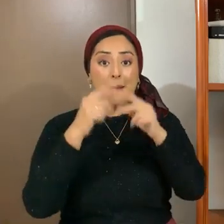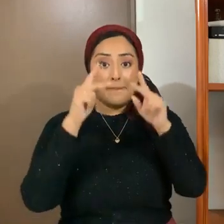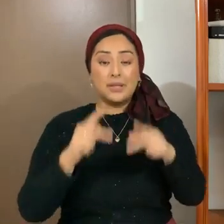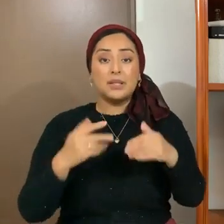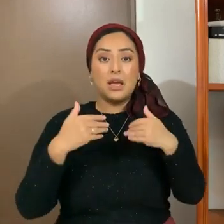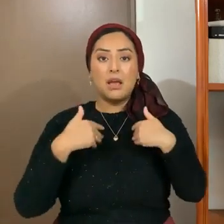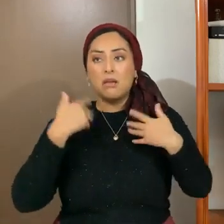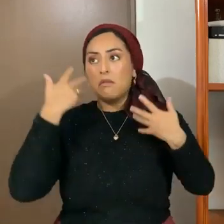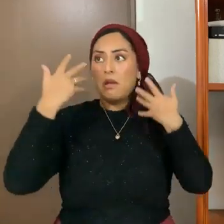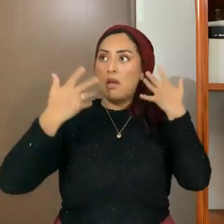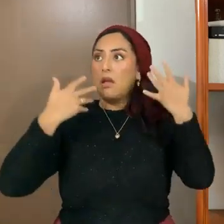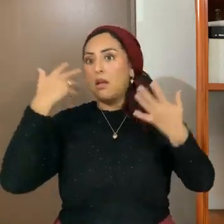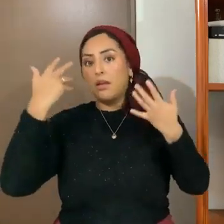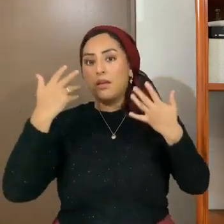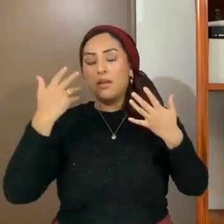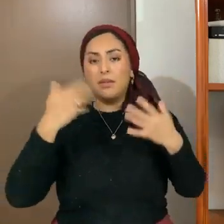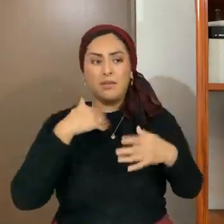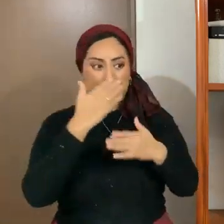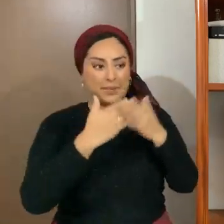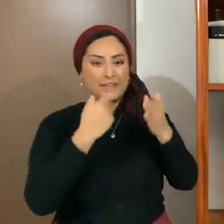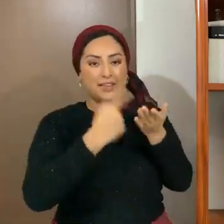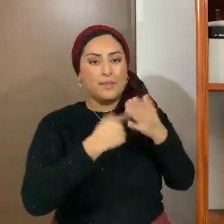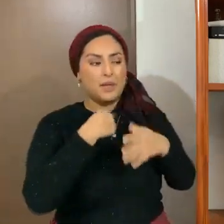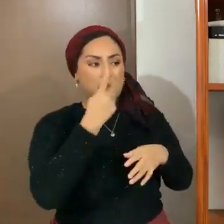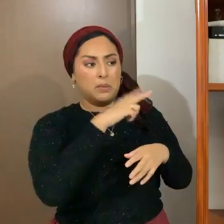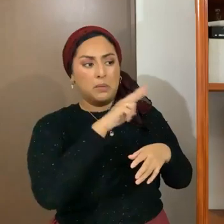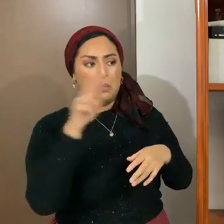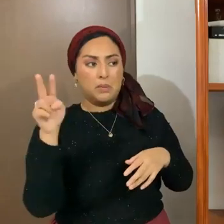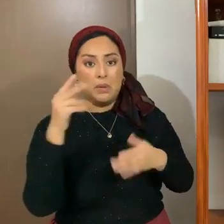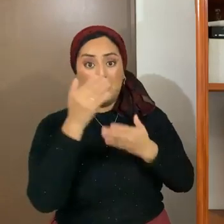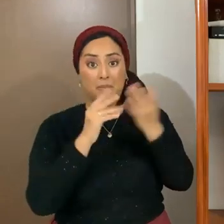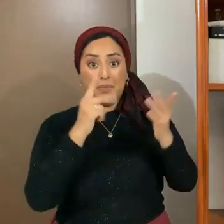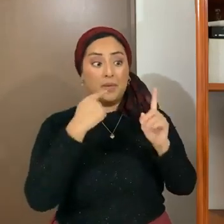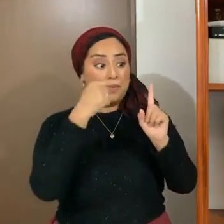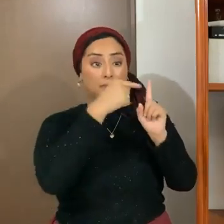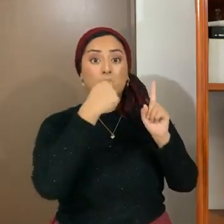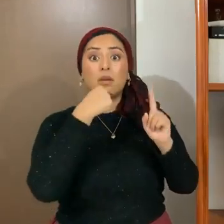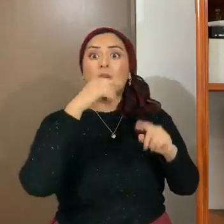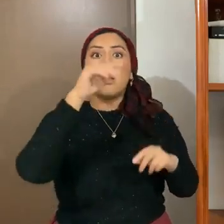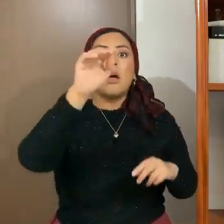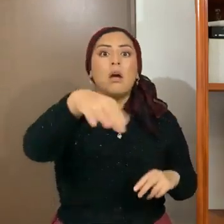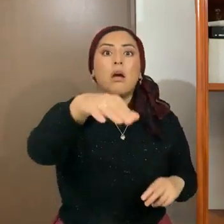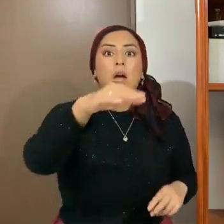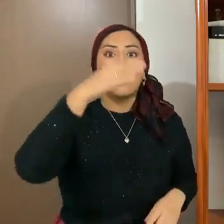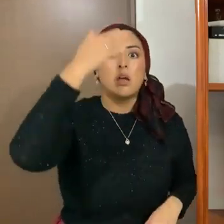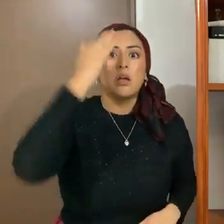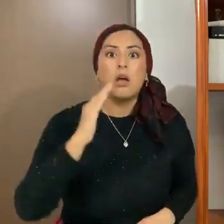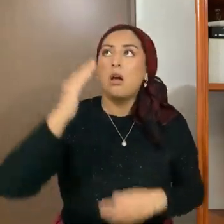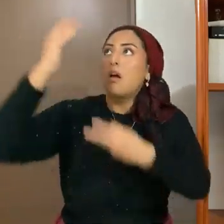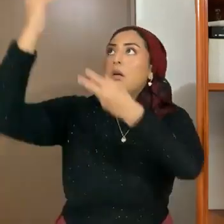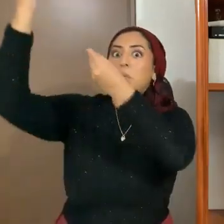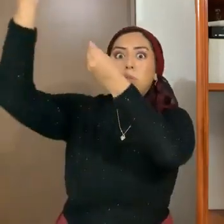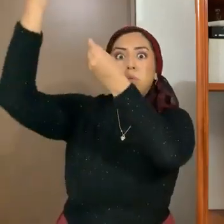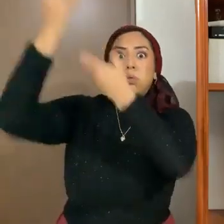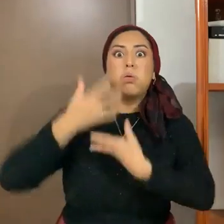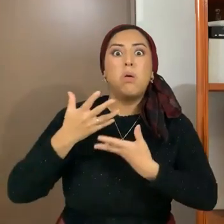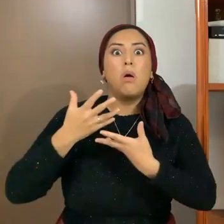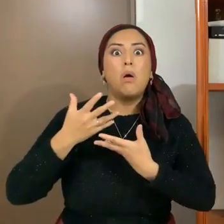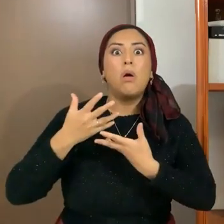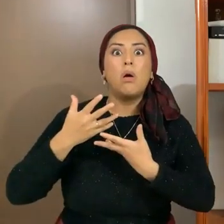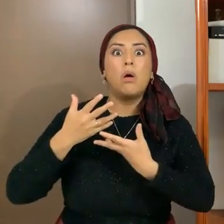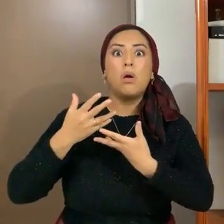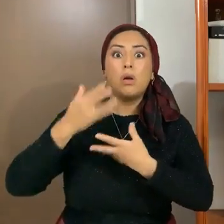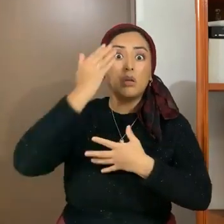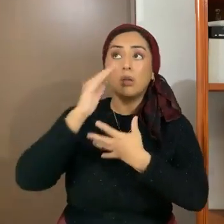tiene un delirio profético, que lo hemos visto lamentablemente, dice, es que el Eterno me habló, ¿y qué te dijo? Me dijo, ¿qué